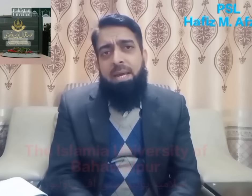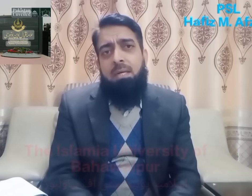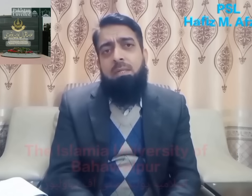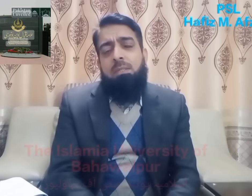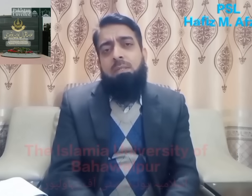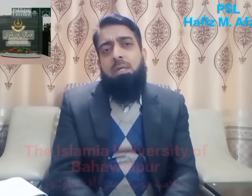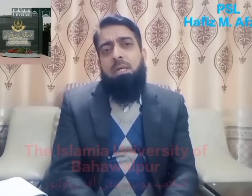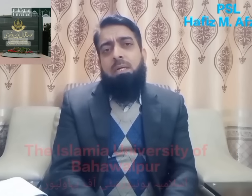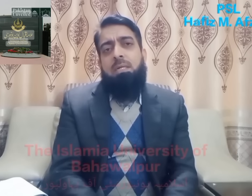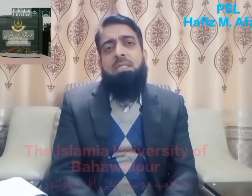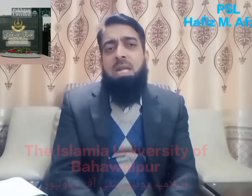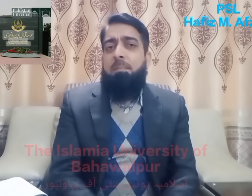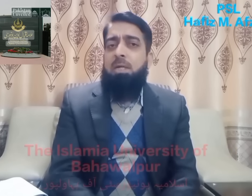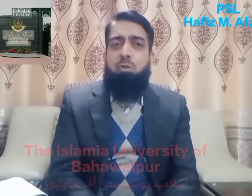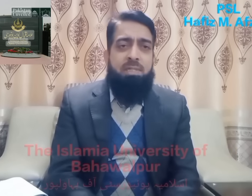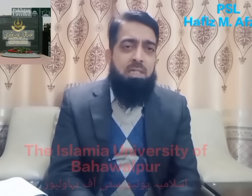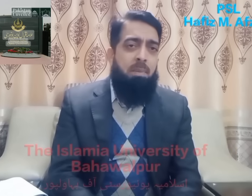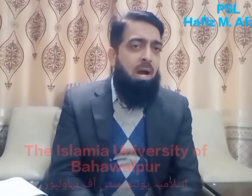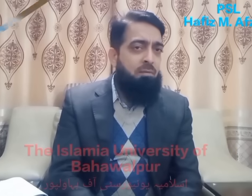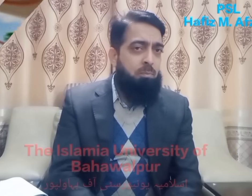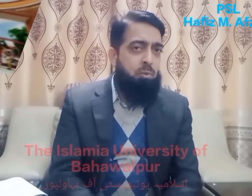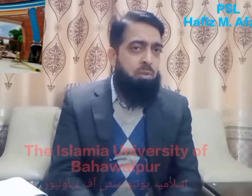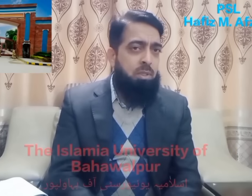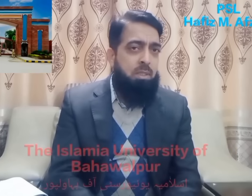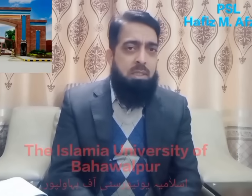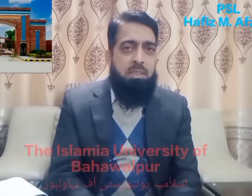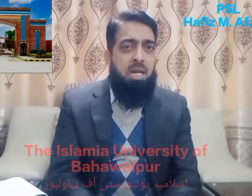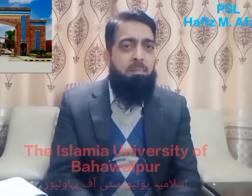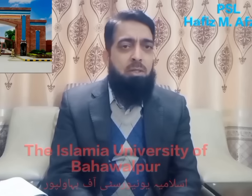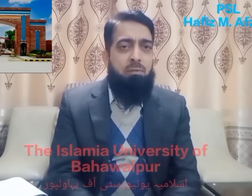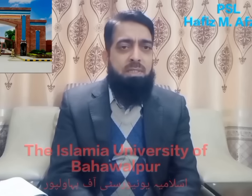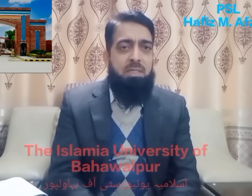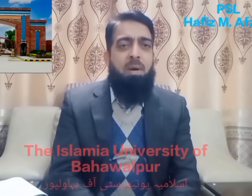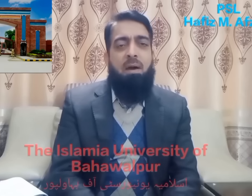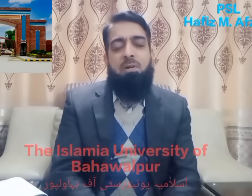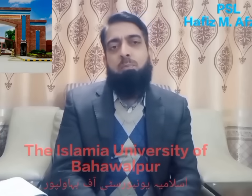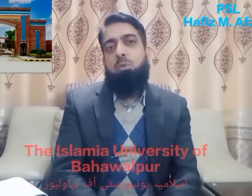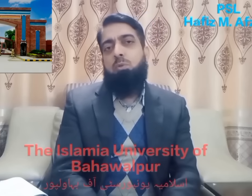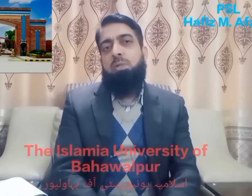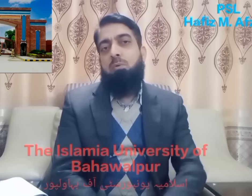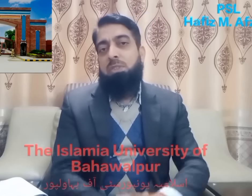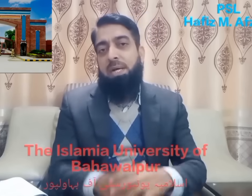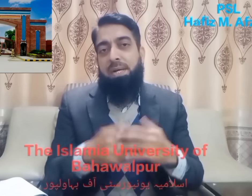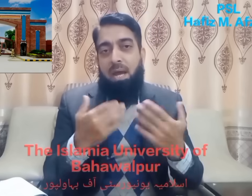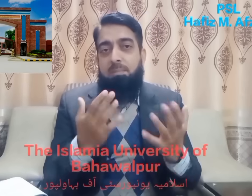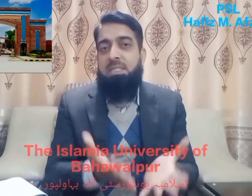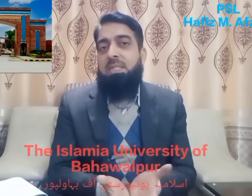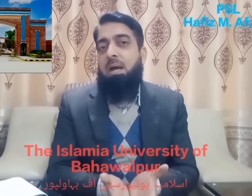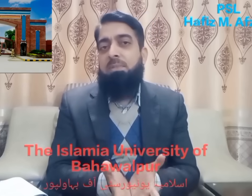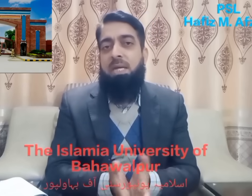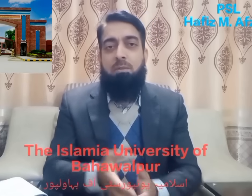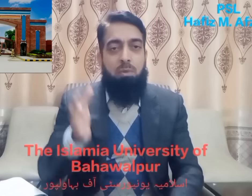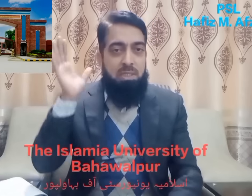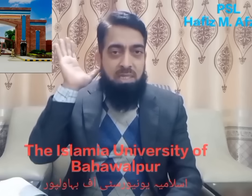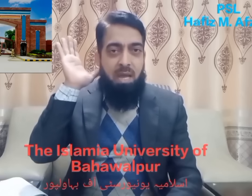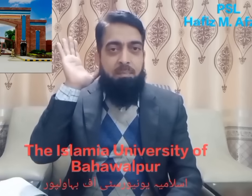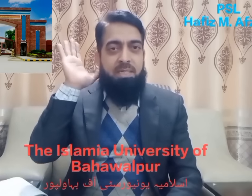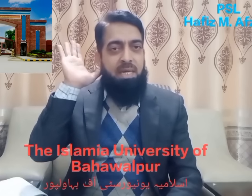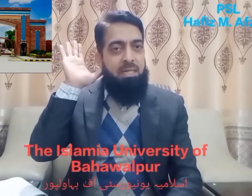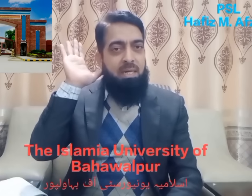है इस्लामिया यूनिवर्सिटी बहावलपुर। इस्लामिया यूनिवर्सिटी बहावलपुर, चूंकि उसका नाम इस्लाम से है तो इस्लाम का साइन